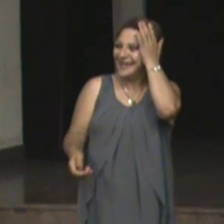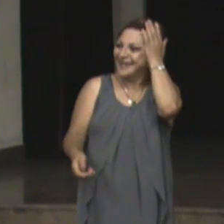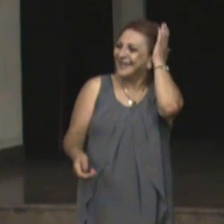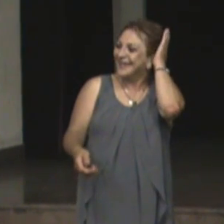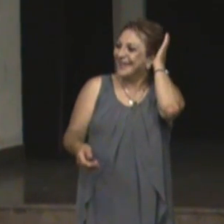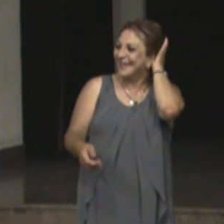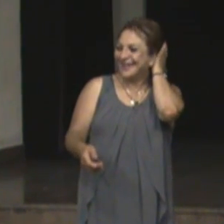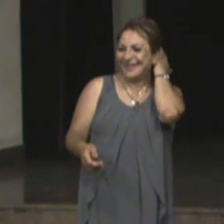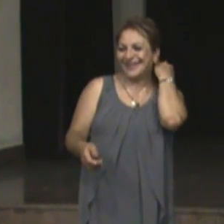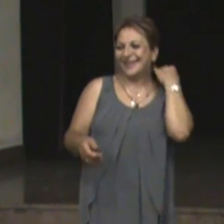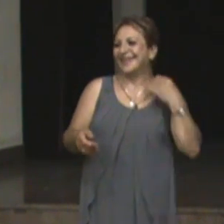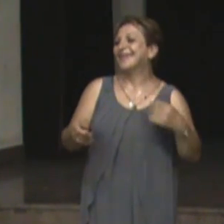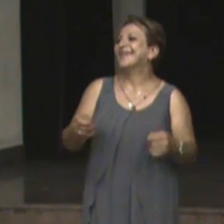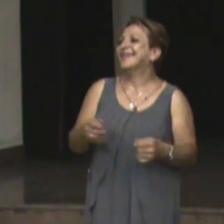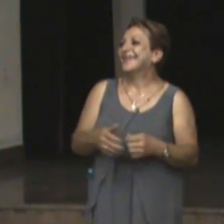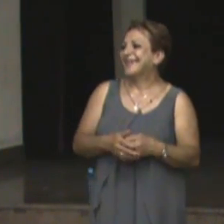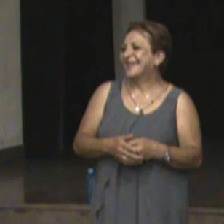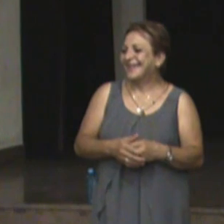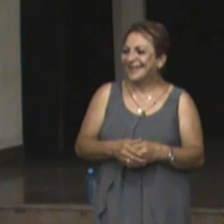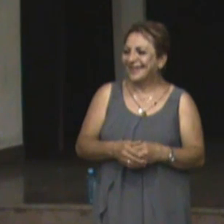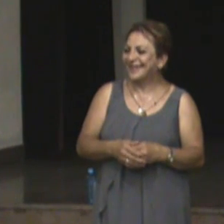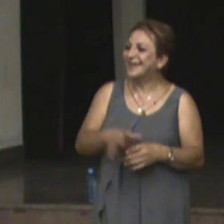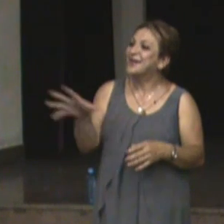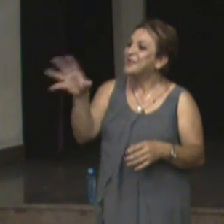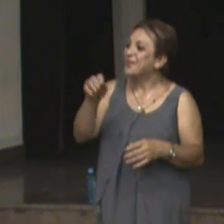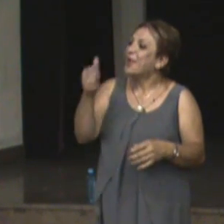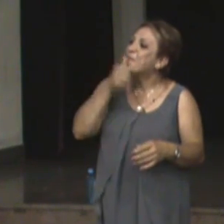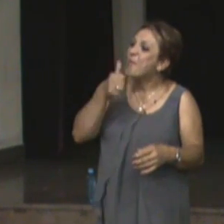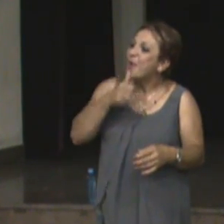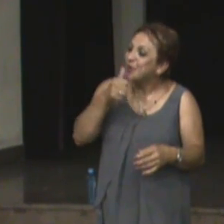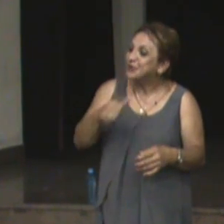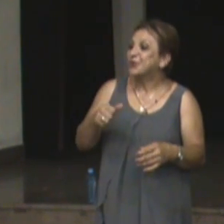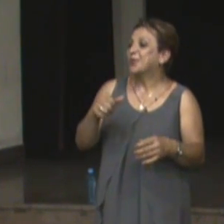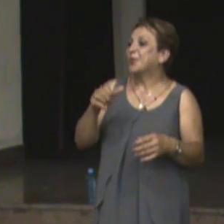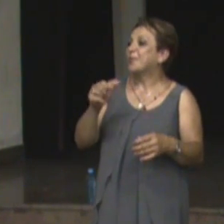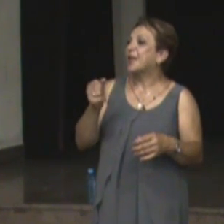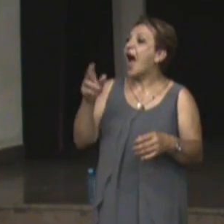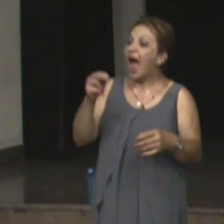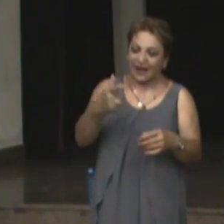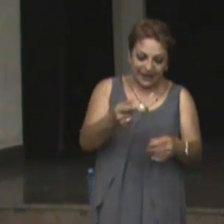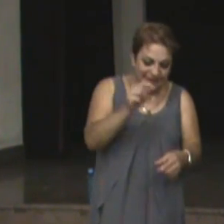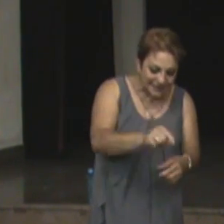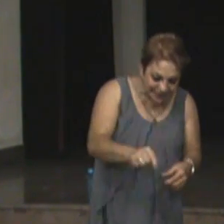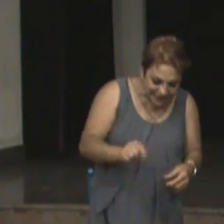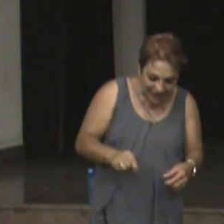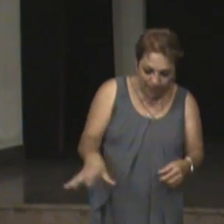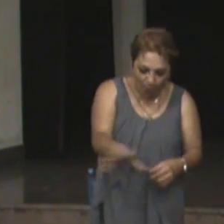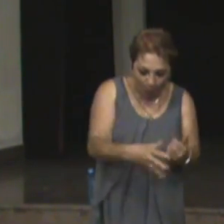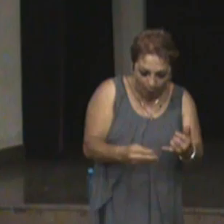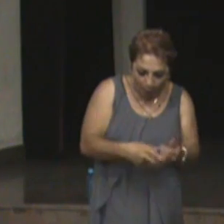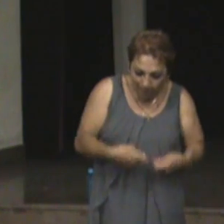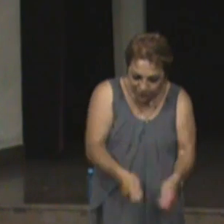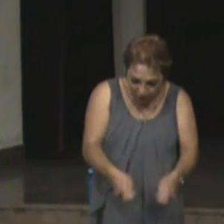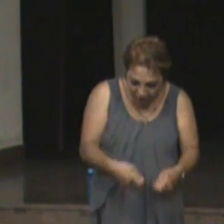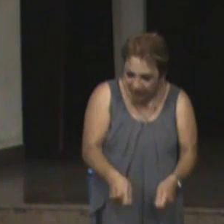զանգվածներ, փոքրեցնում և մանրացում, այսինքն փորձում են այգեգործները որևէ բան սերմանելիս, նախ և առաջ մշակել